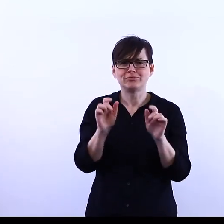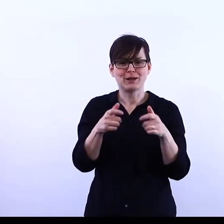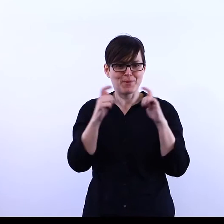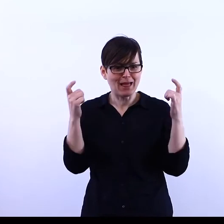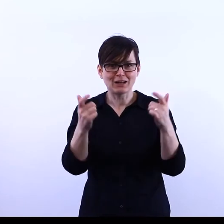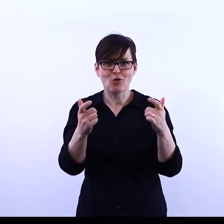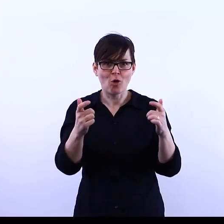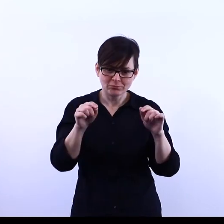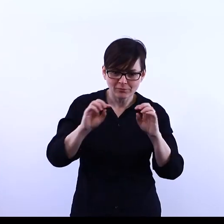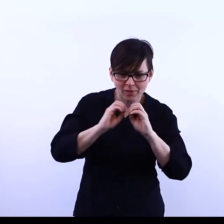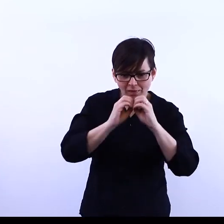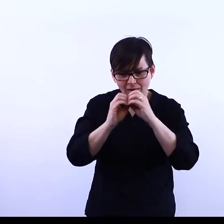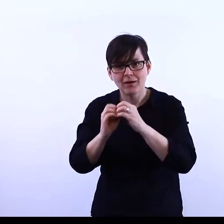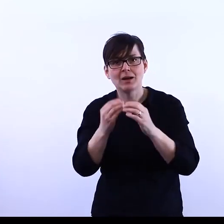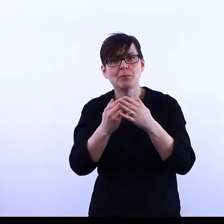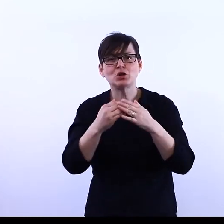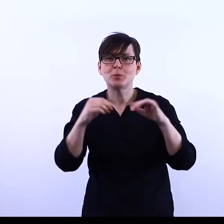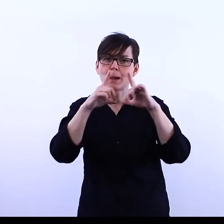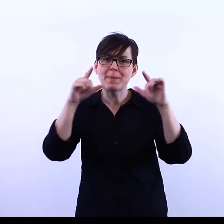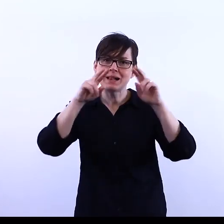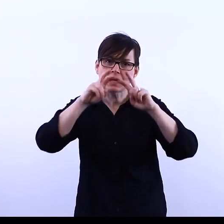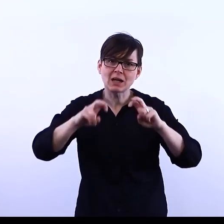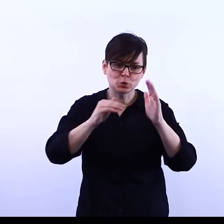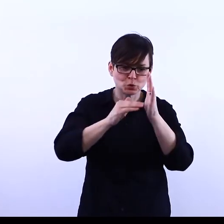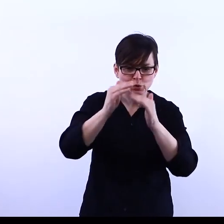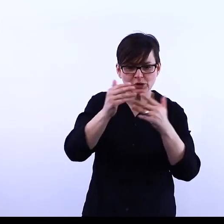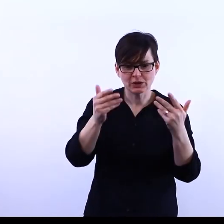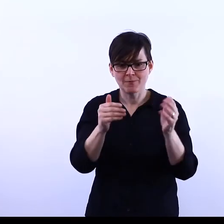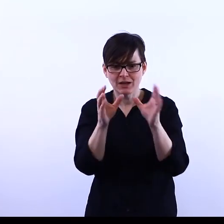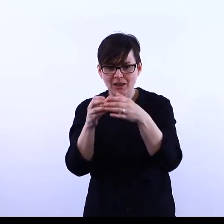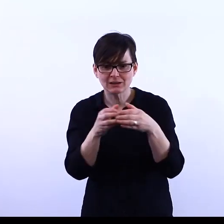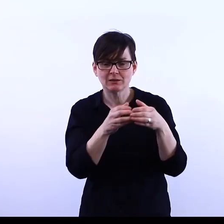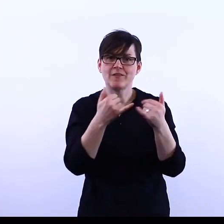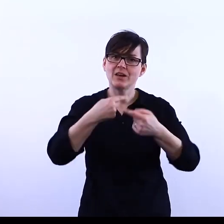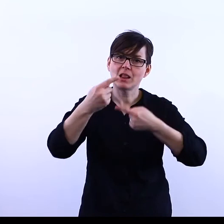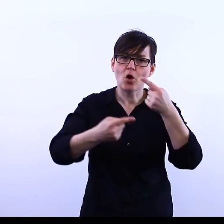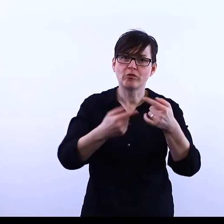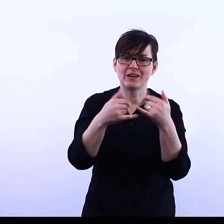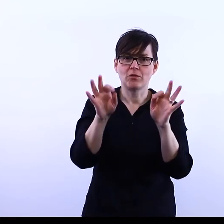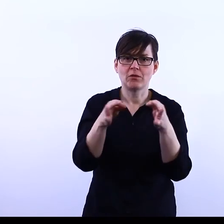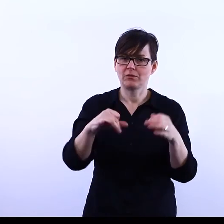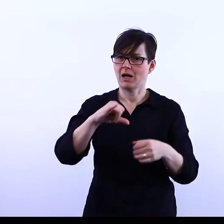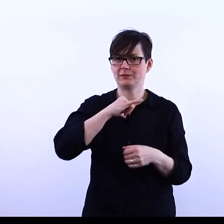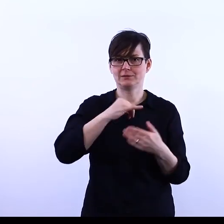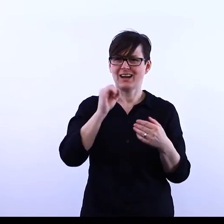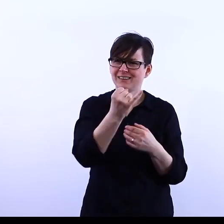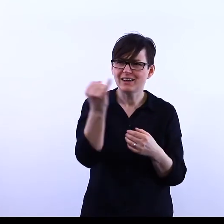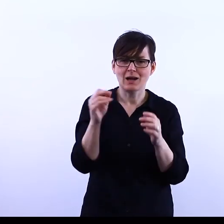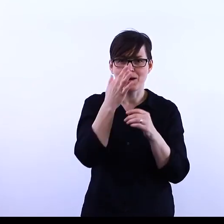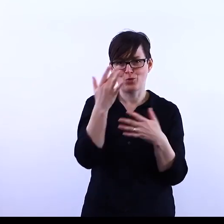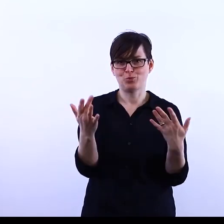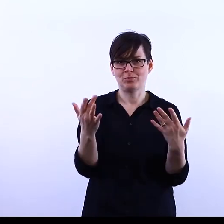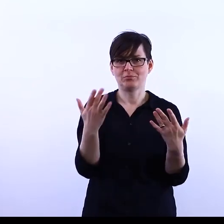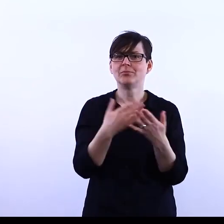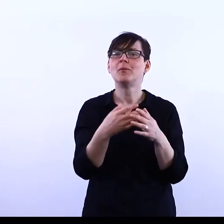sieht, wie Bildanalyse-Systeme, Bildklassifikatoren beispielsweise funktionieren. Das wäre ein positives